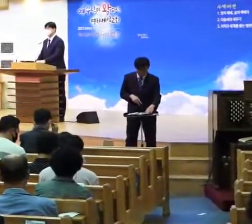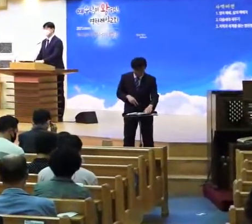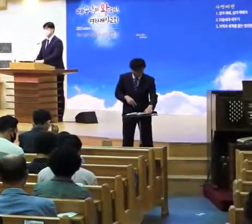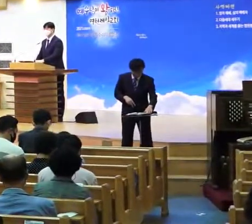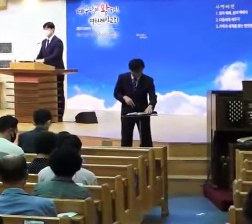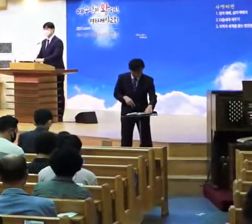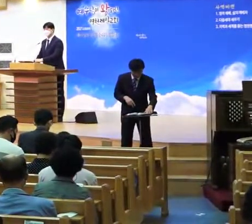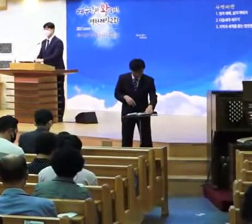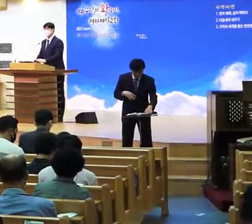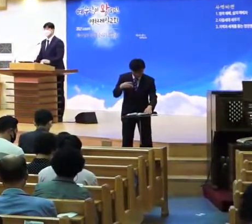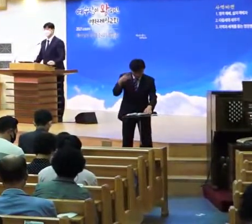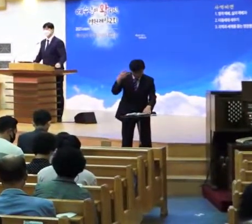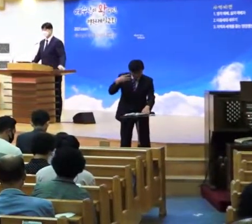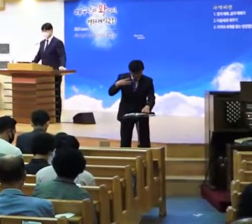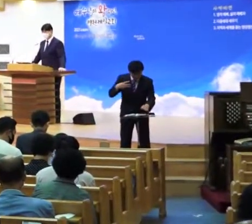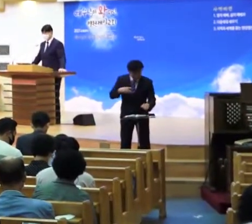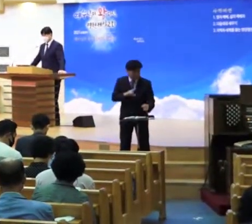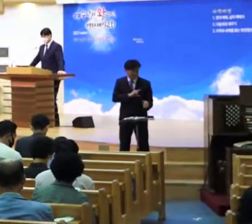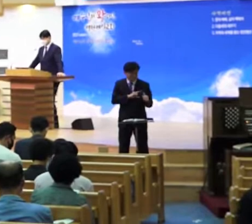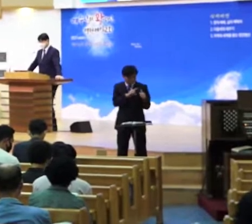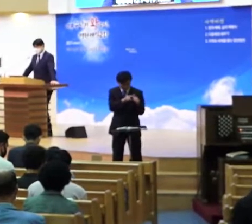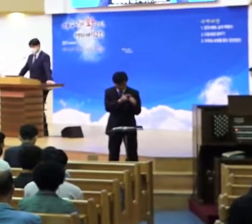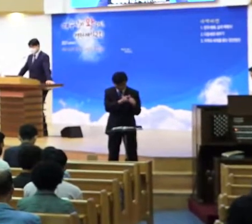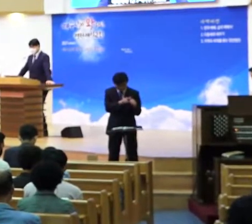1절에서 6절까지의 말씀입니다.